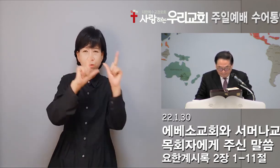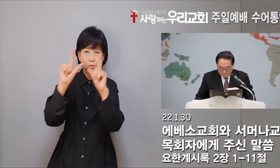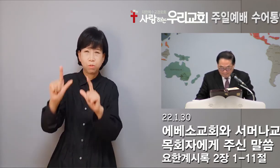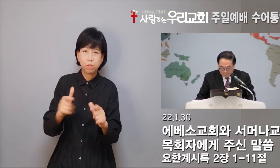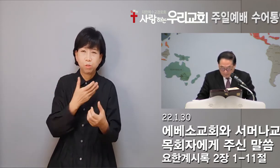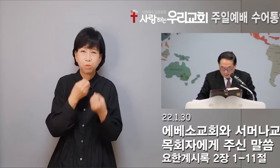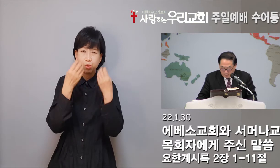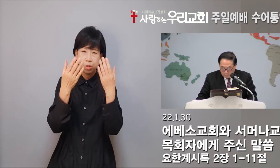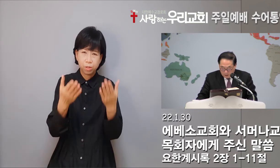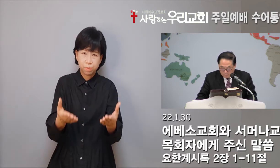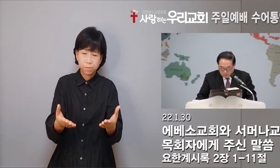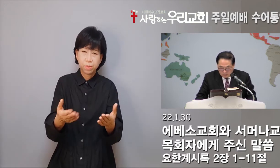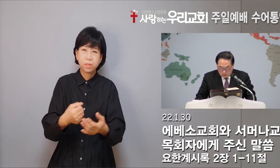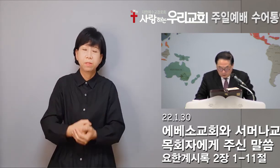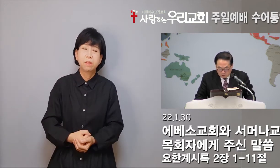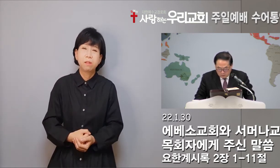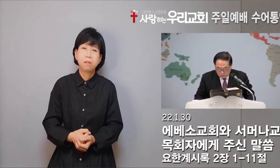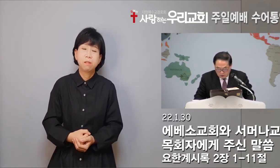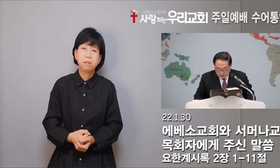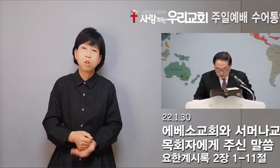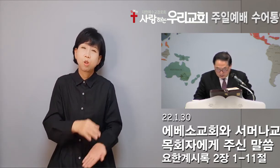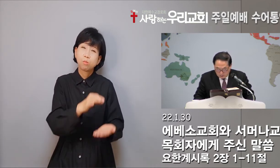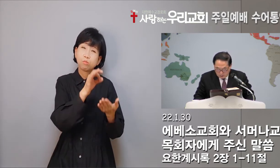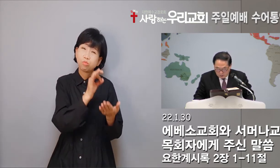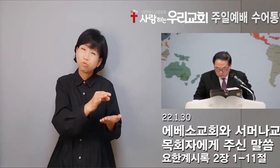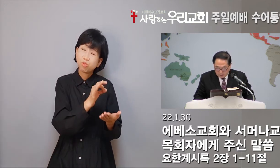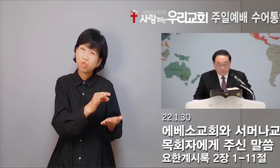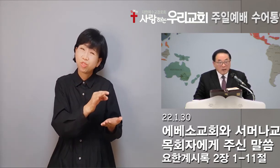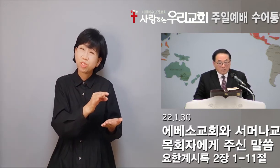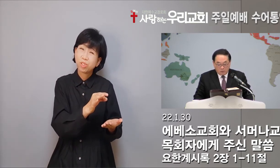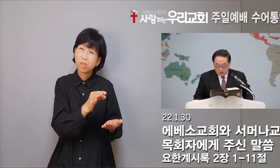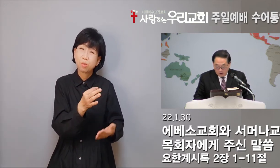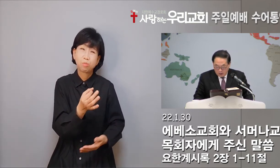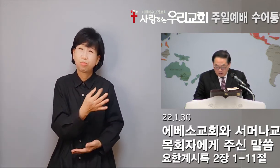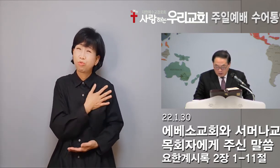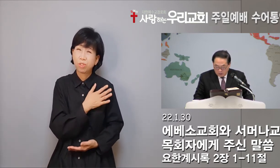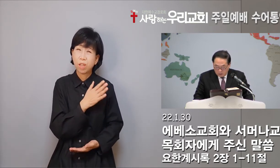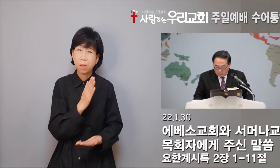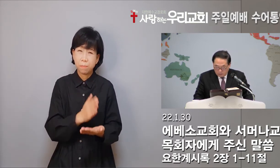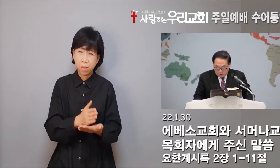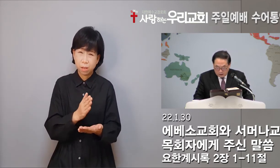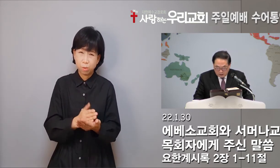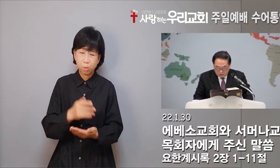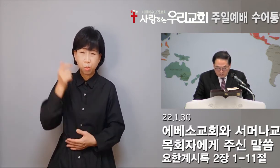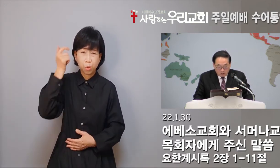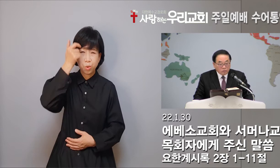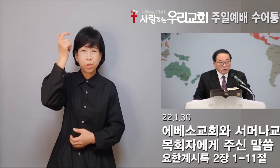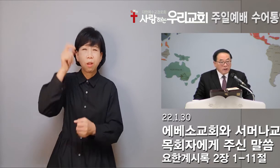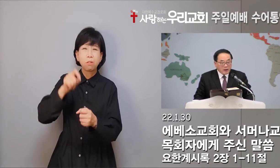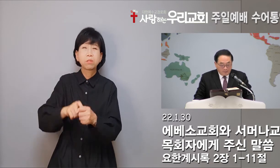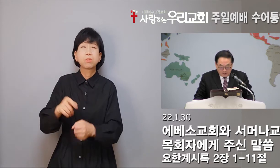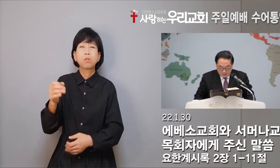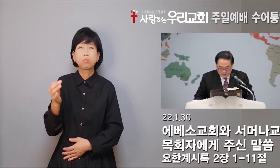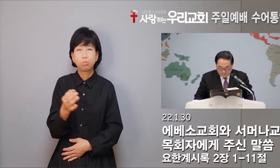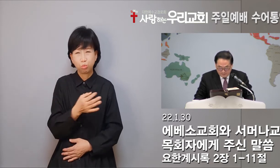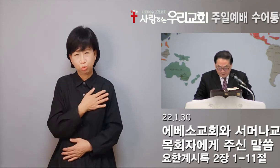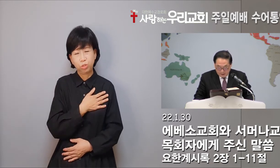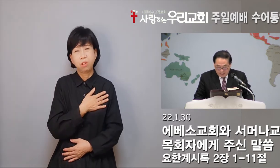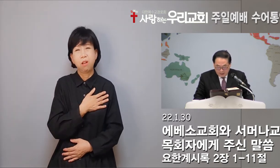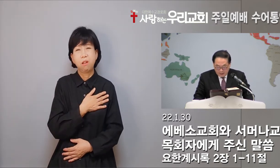축원합니다. 우리는 물질적으로 부유한 자가 되기를 구하지 말고 영적으로 부유한 자가 되기를 구해야